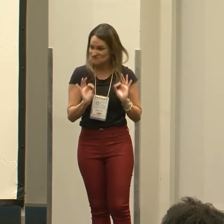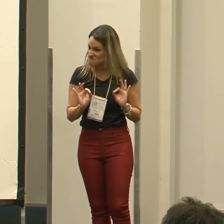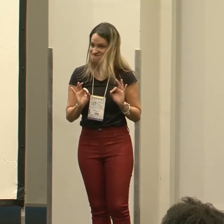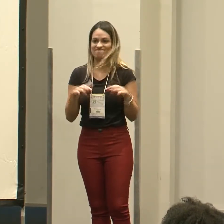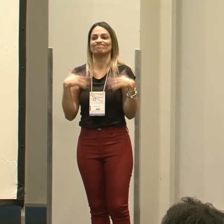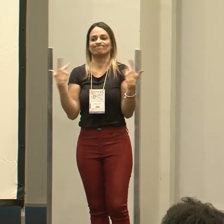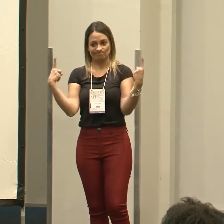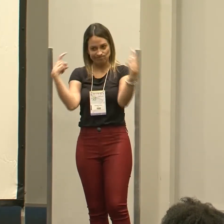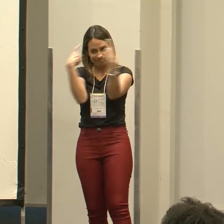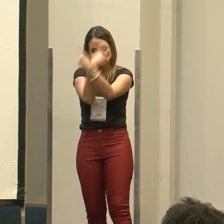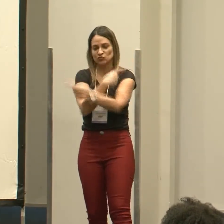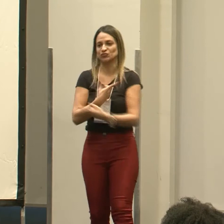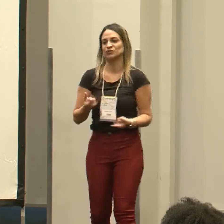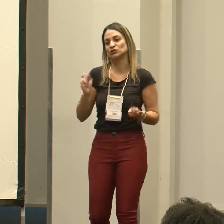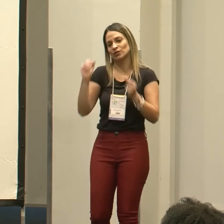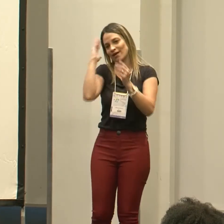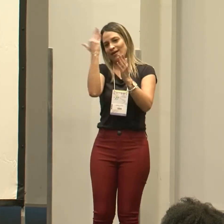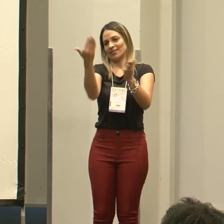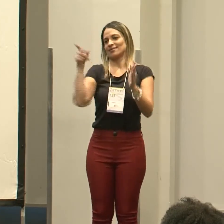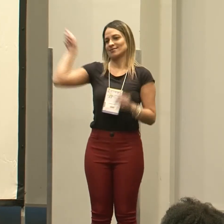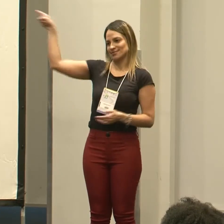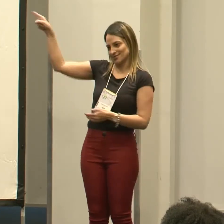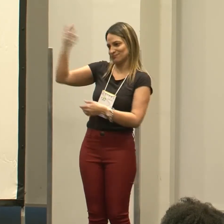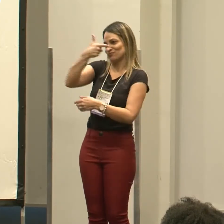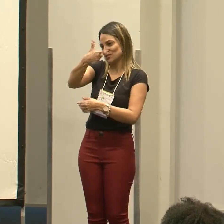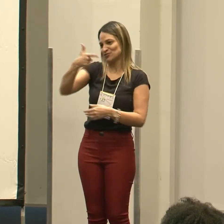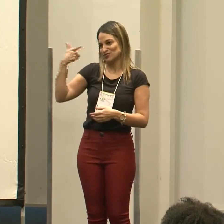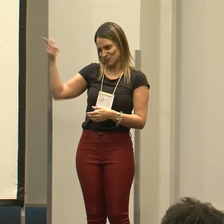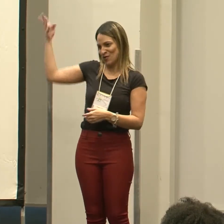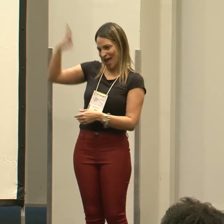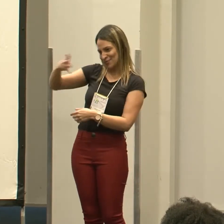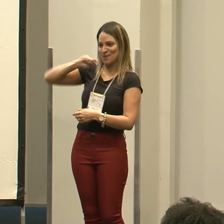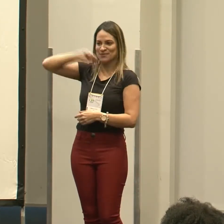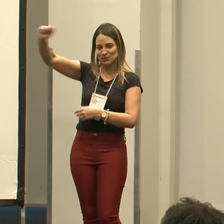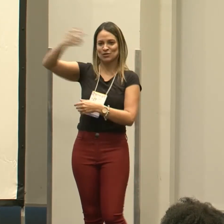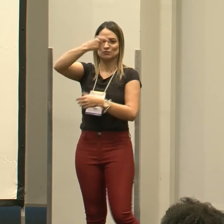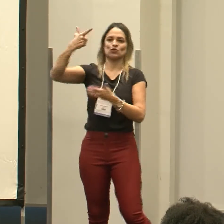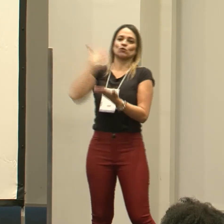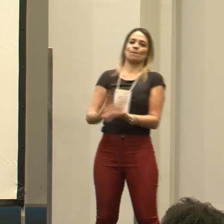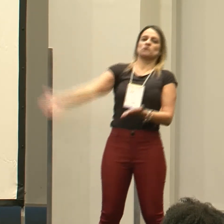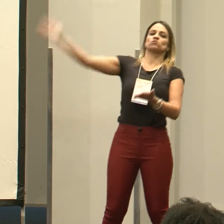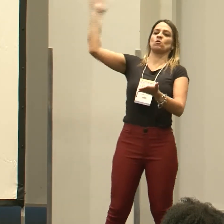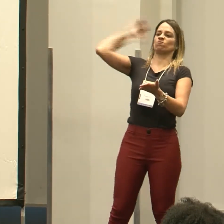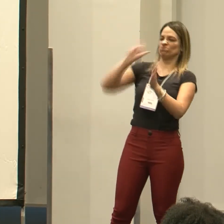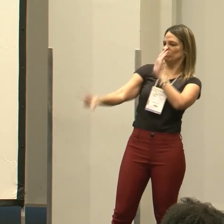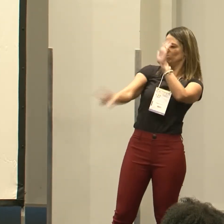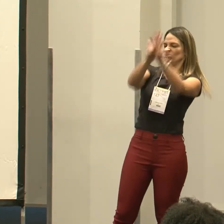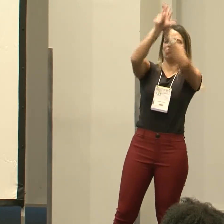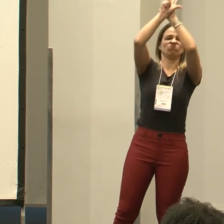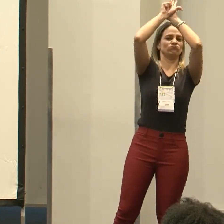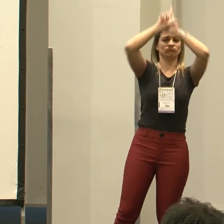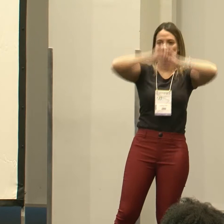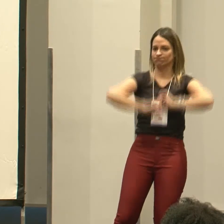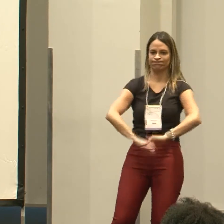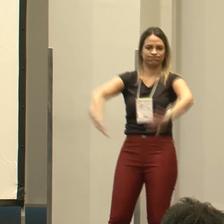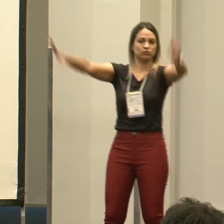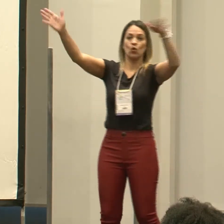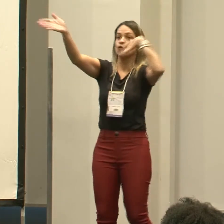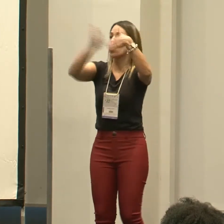ajudar muito, muito mesmo. Então nós temos que agradecer a essa lei de 24 de abril de 2002, que foi a lei